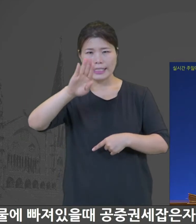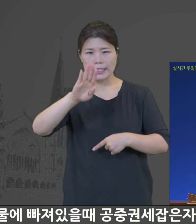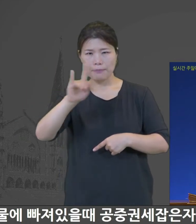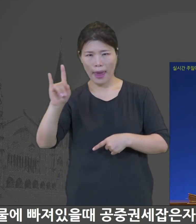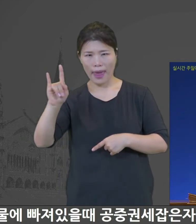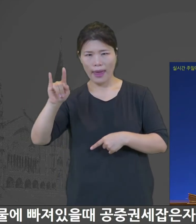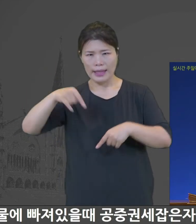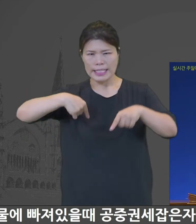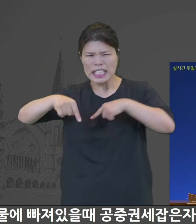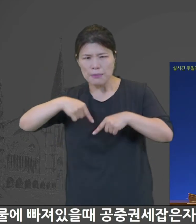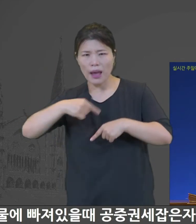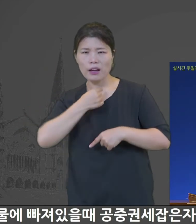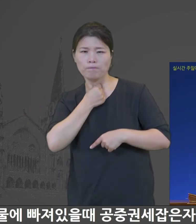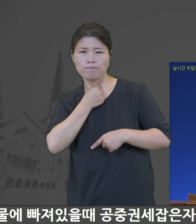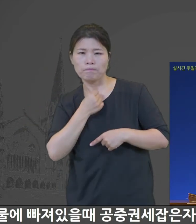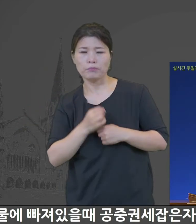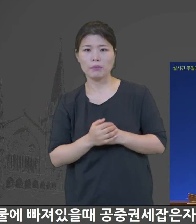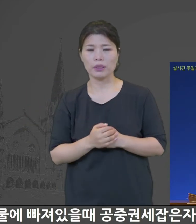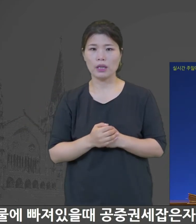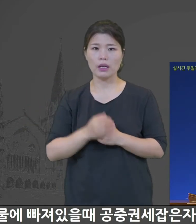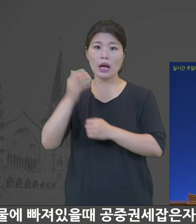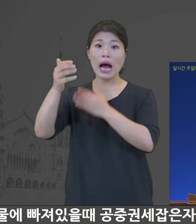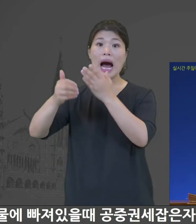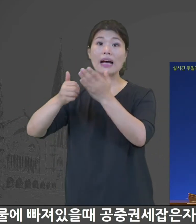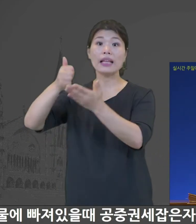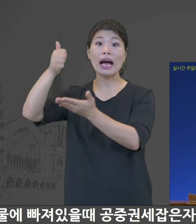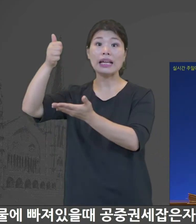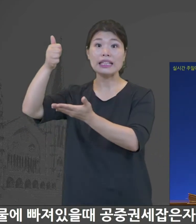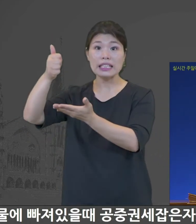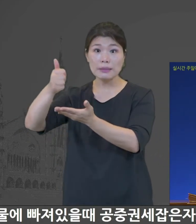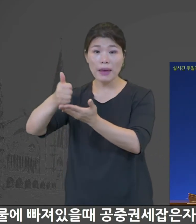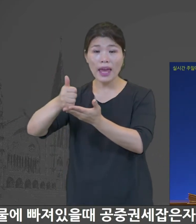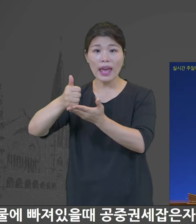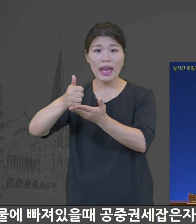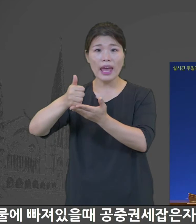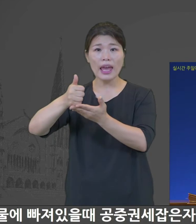다스리는 방법은 뭡니까? 하나님을 향하여 예배하게 하는 겁니다.